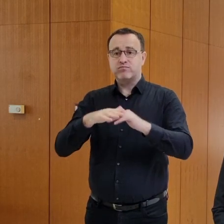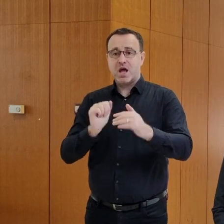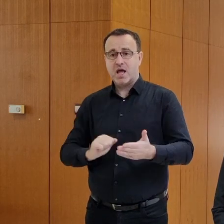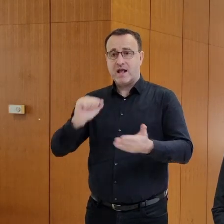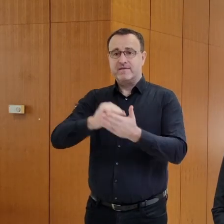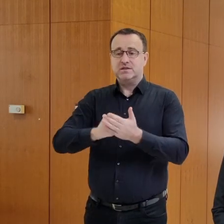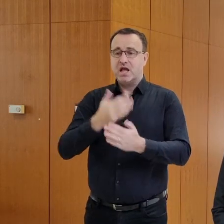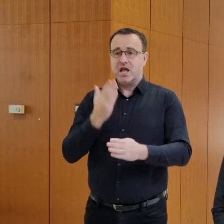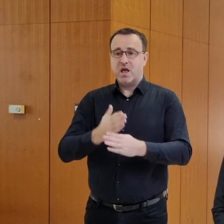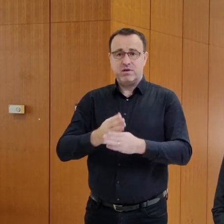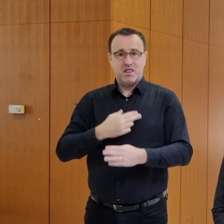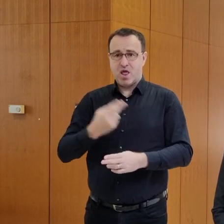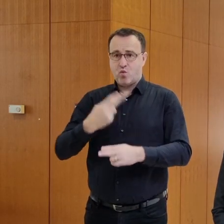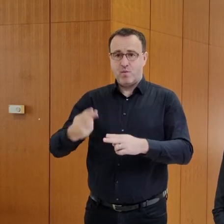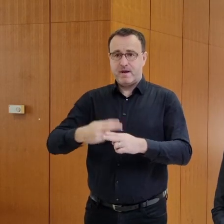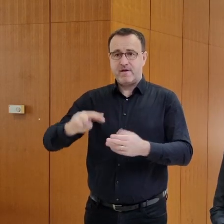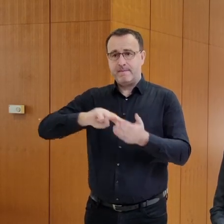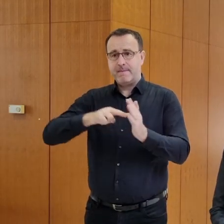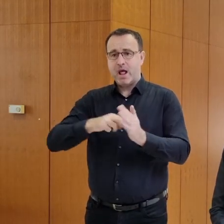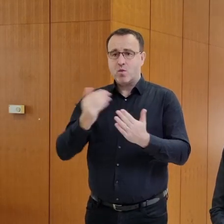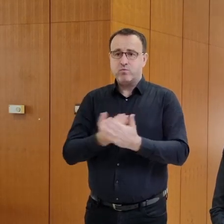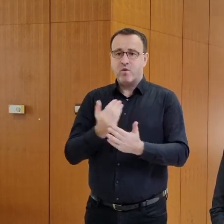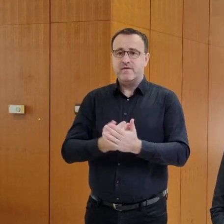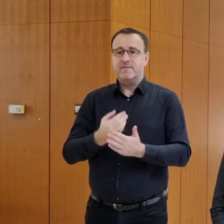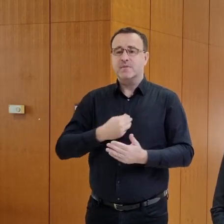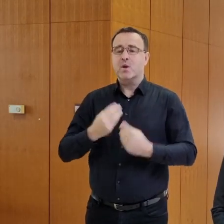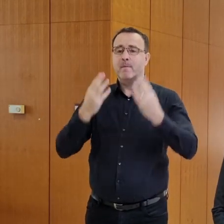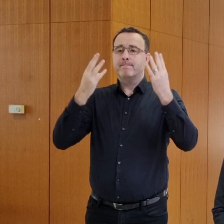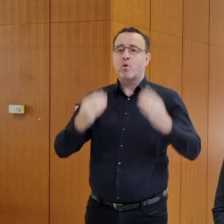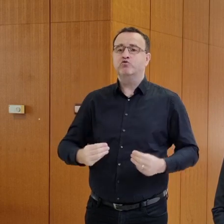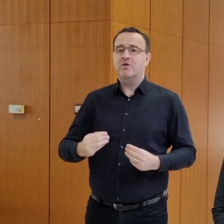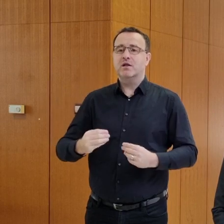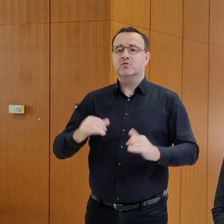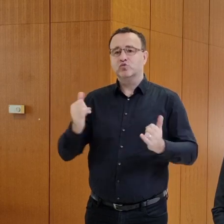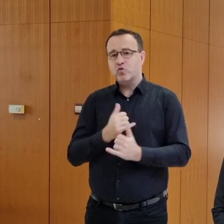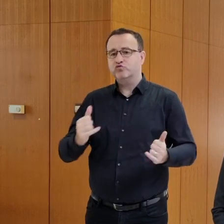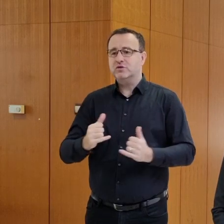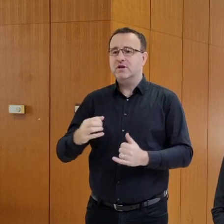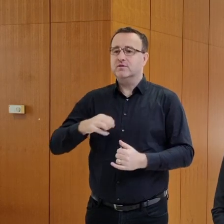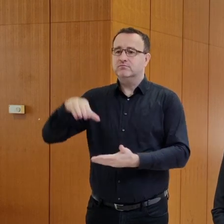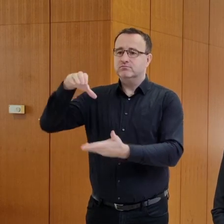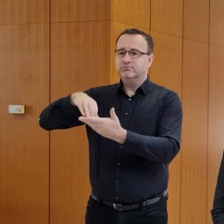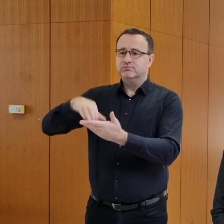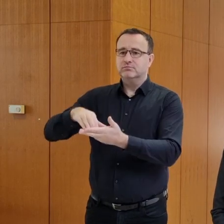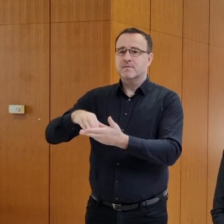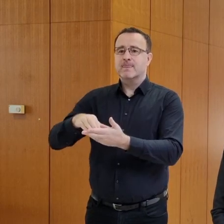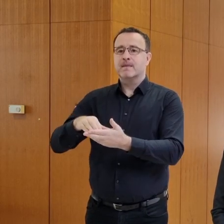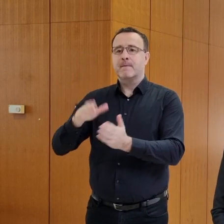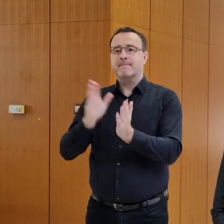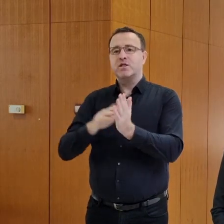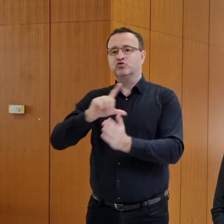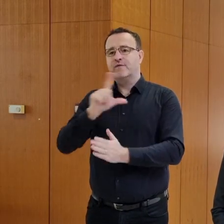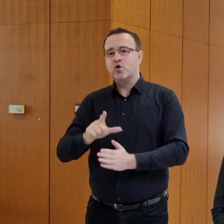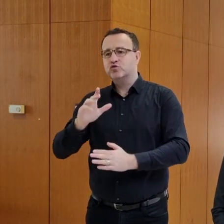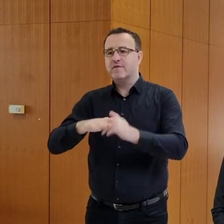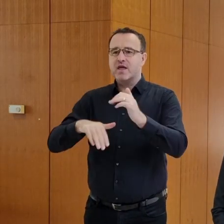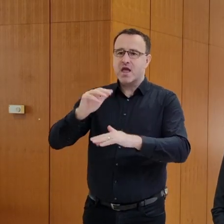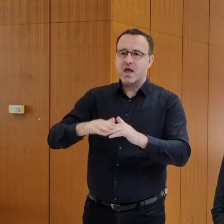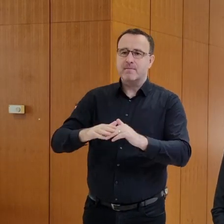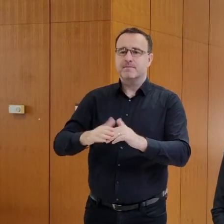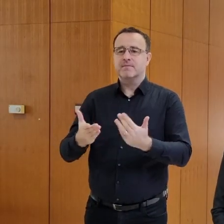sme neupravili plán obnovy tým, že ponížime počet tých fyzických jednotiek, či už je to vlastne počet metrov štvorcových, alebo